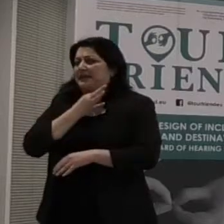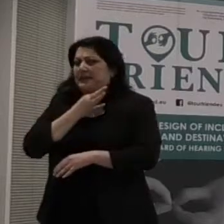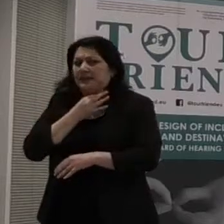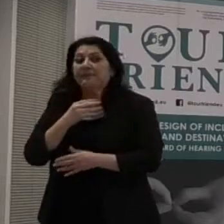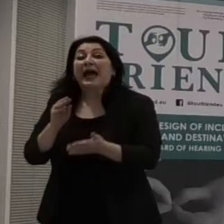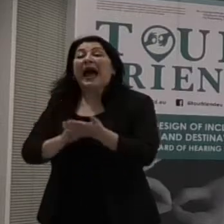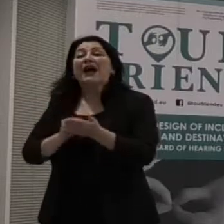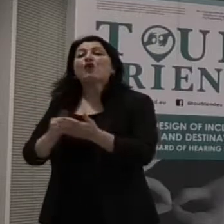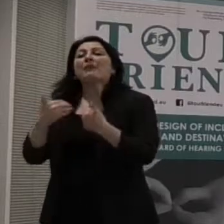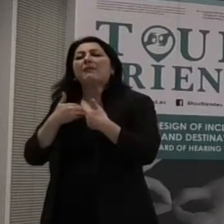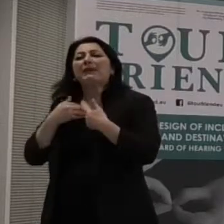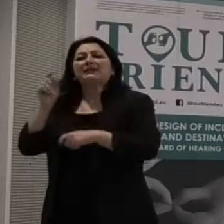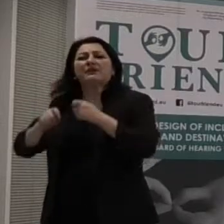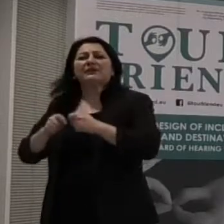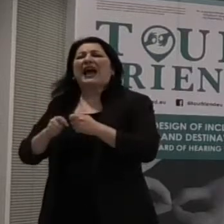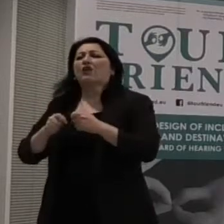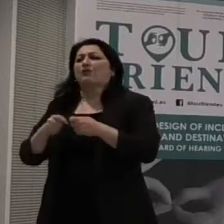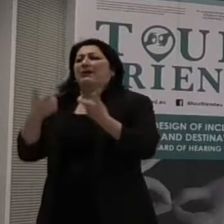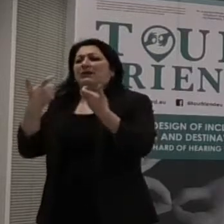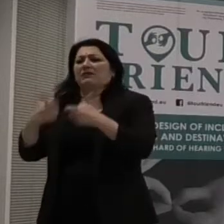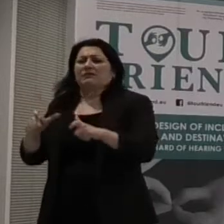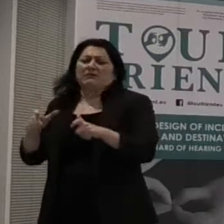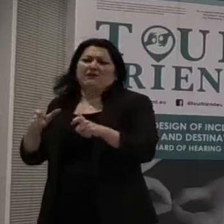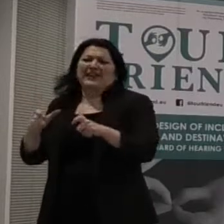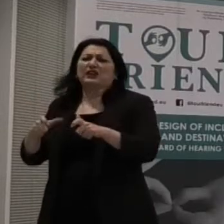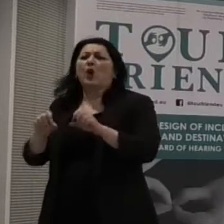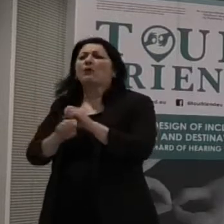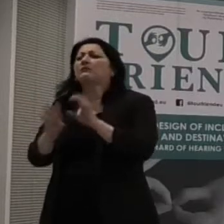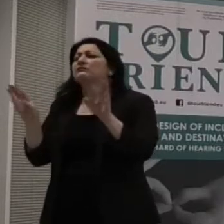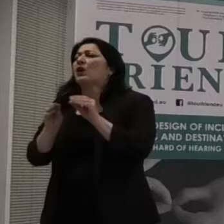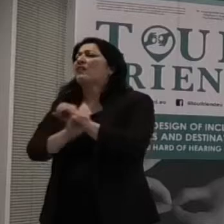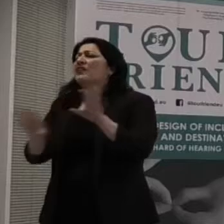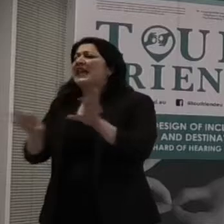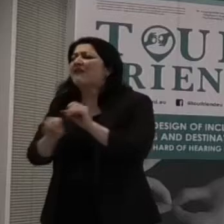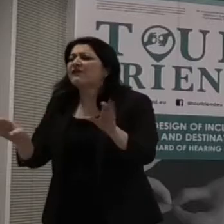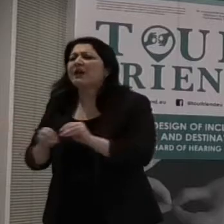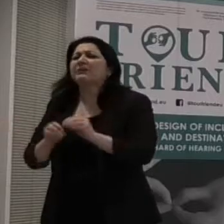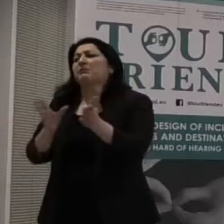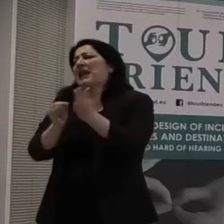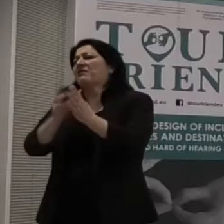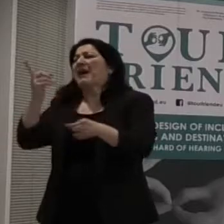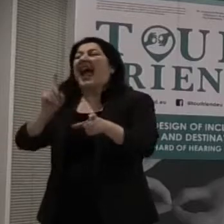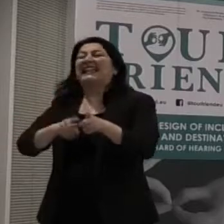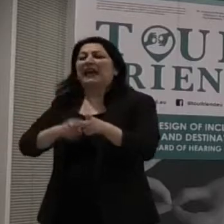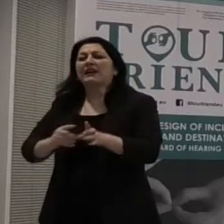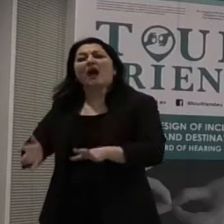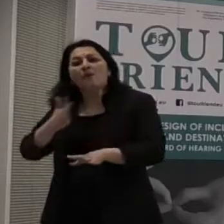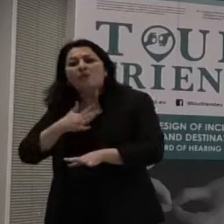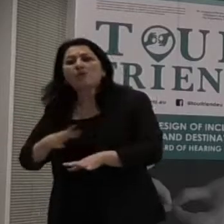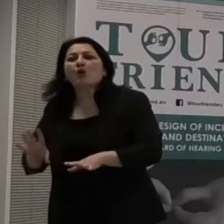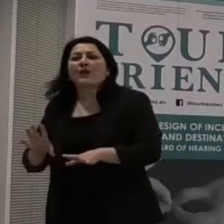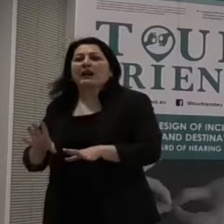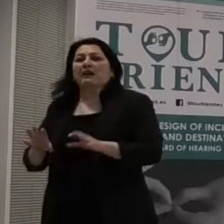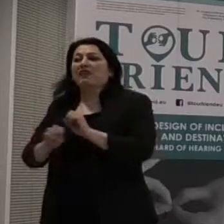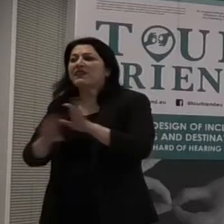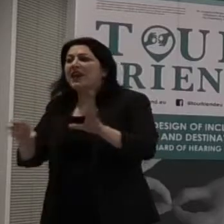Δημιουργούμε διάφορα βίντεο διαφημιστικά στην νοηματική γλώσσα για εταιρείες και φορείς οι οποίες θέλουν να διαφημιστούν και προς την κοινότητα